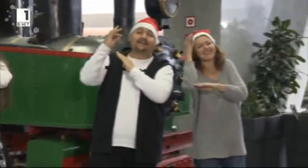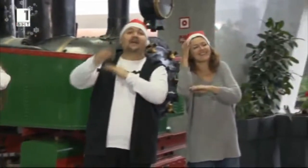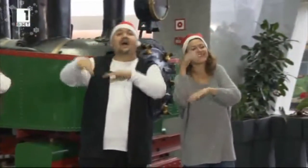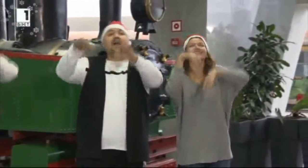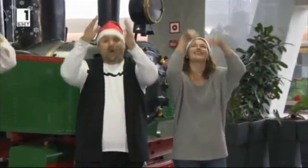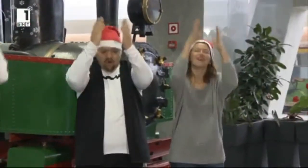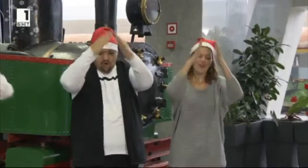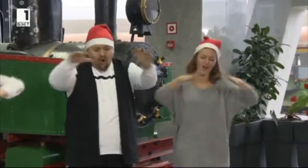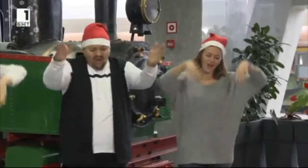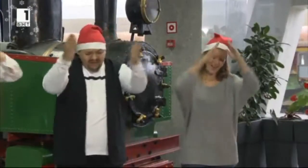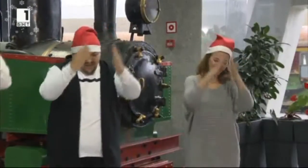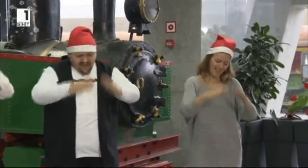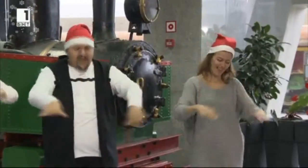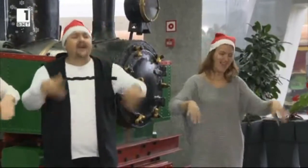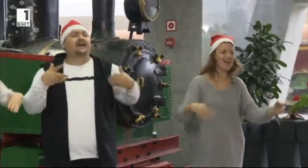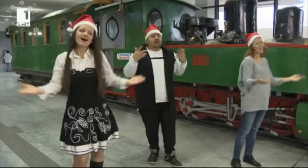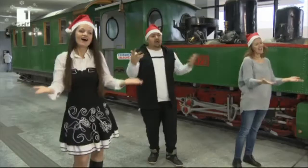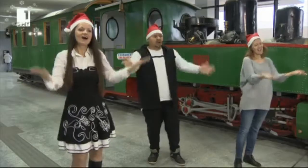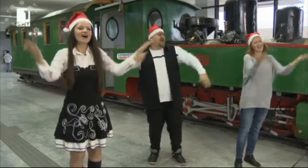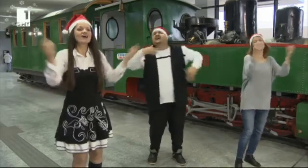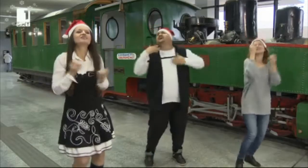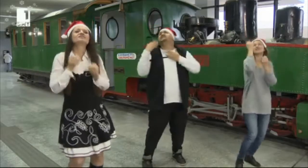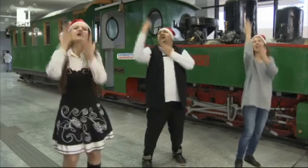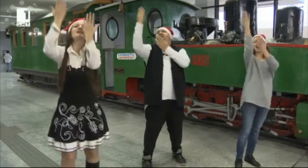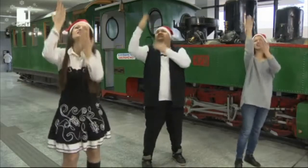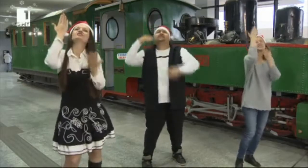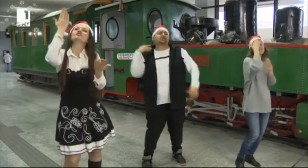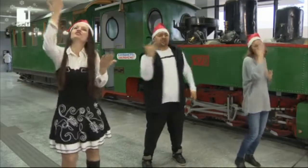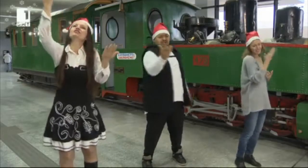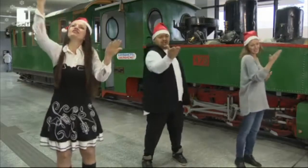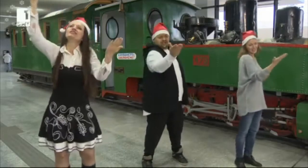Колена, свята си ки.